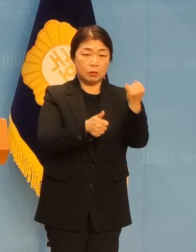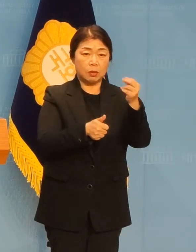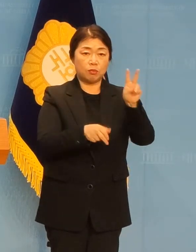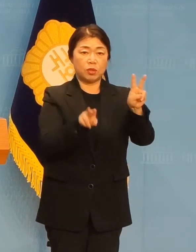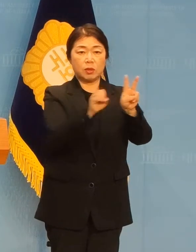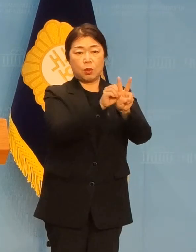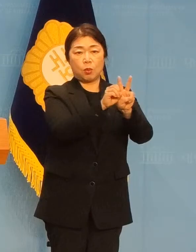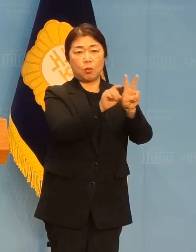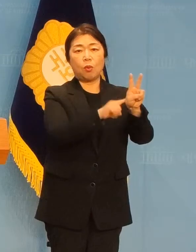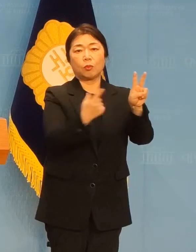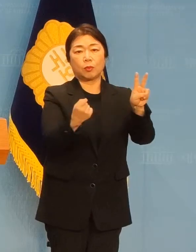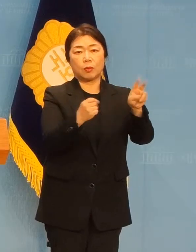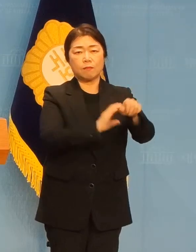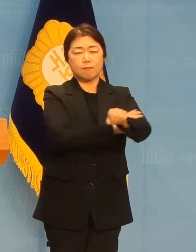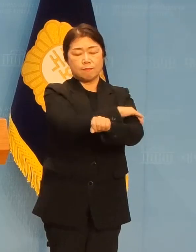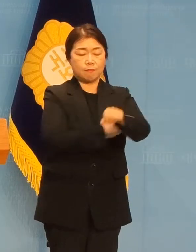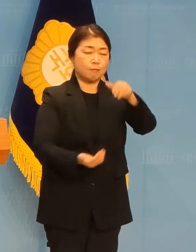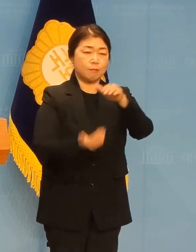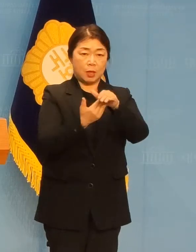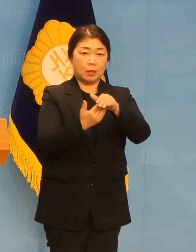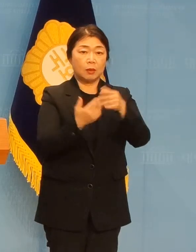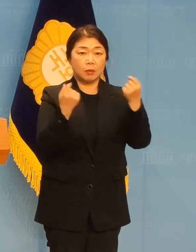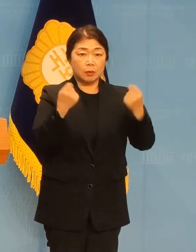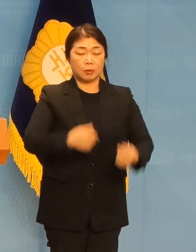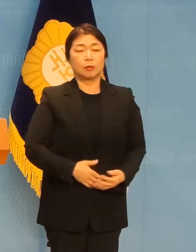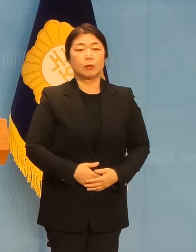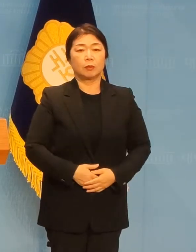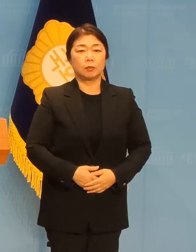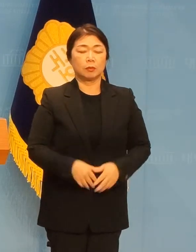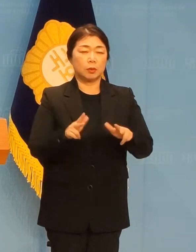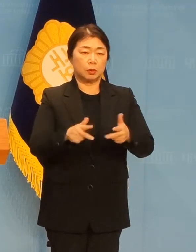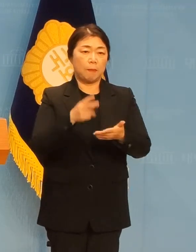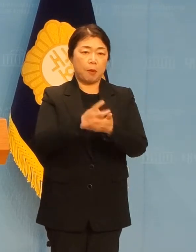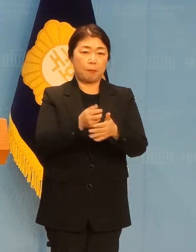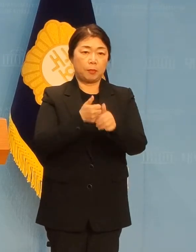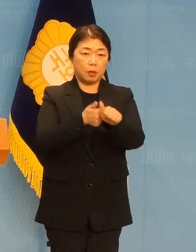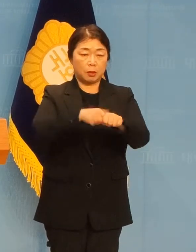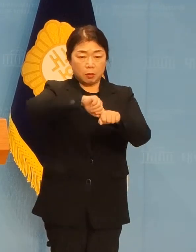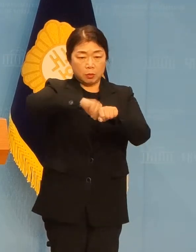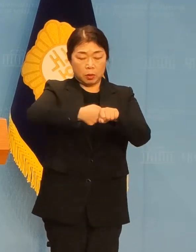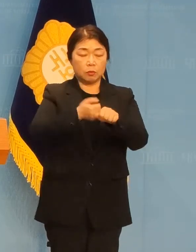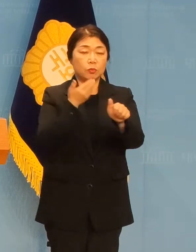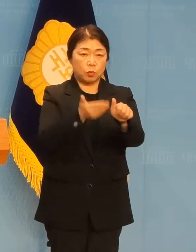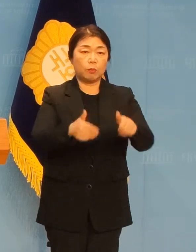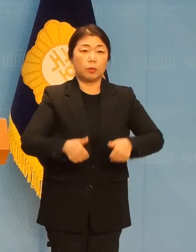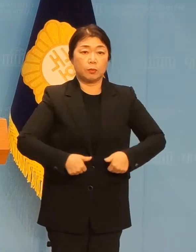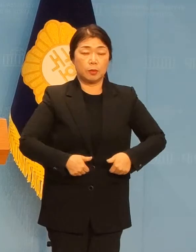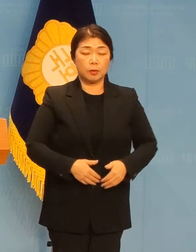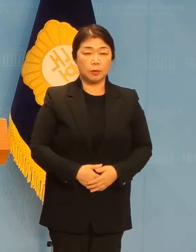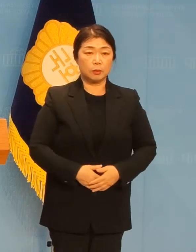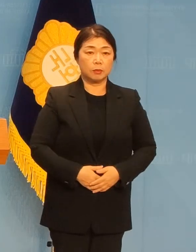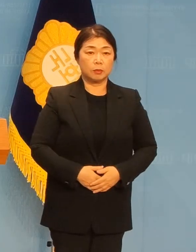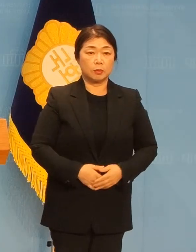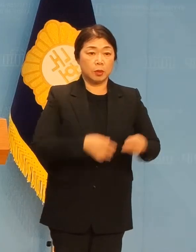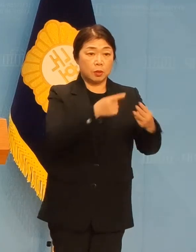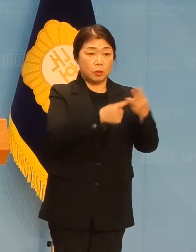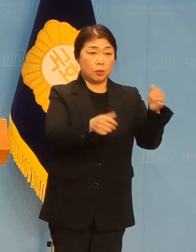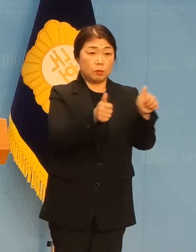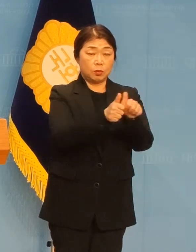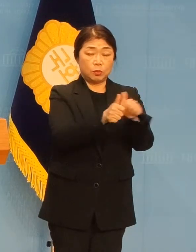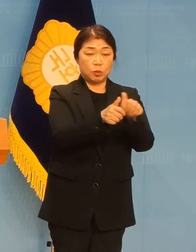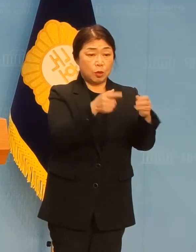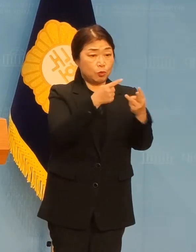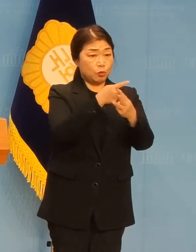이제 필요한 것은 법에 의한 단죄입니다. 윤건희 부부는 국정과 정당